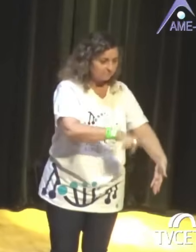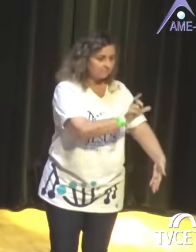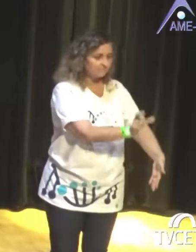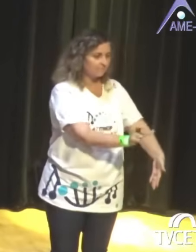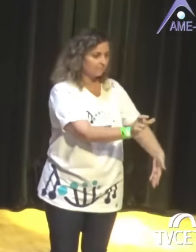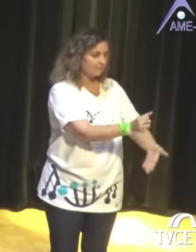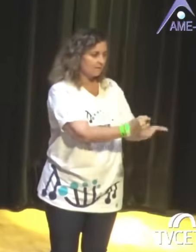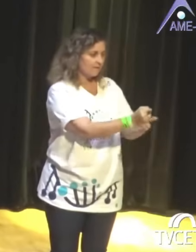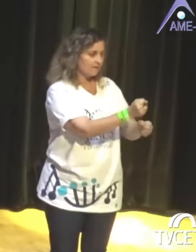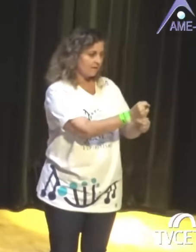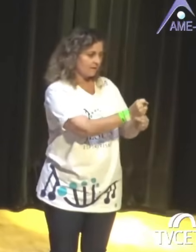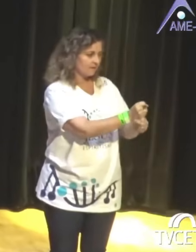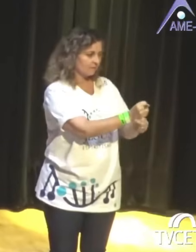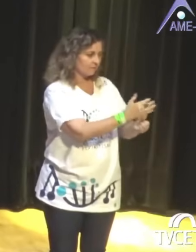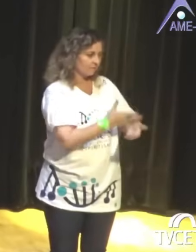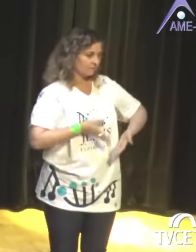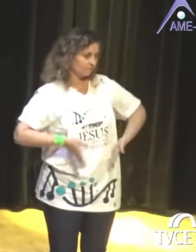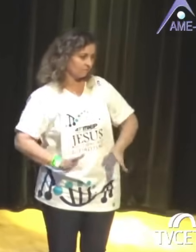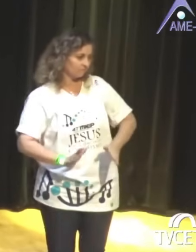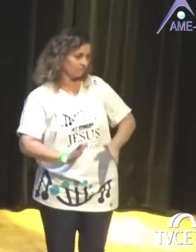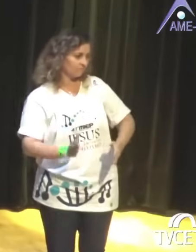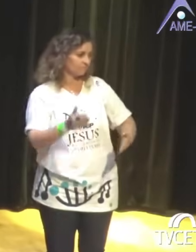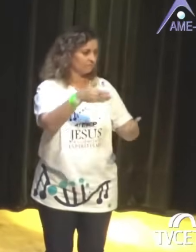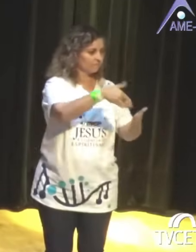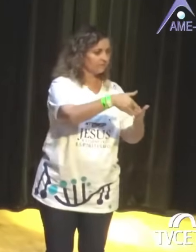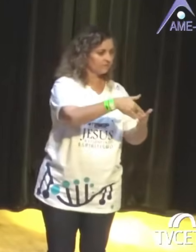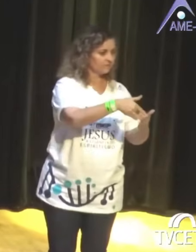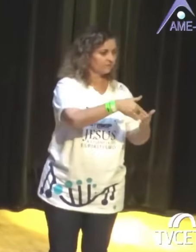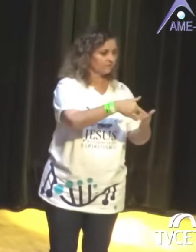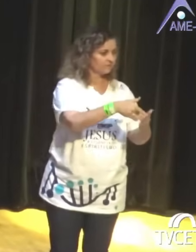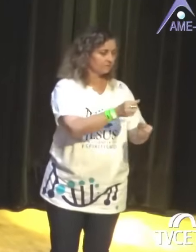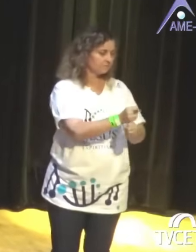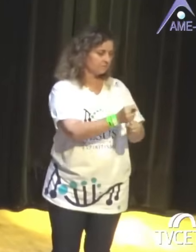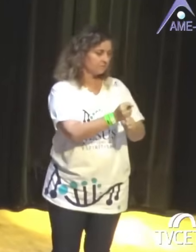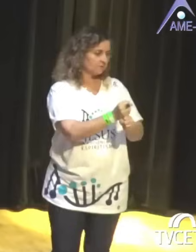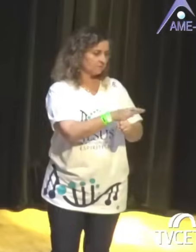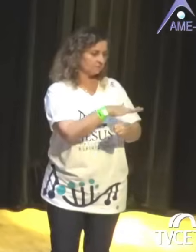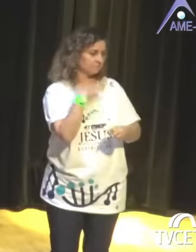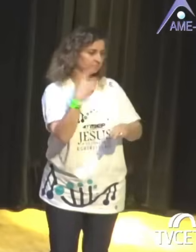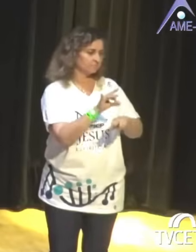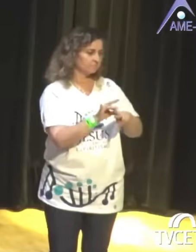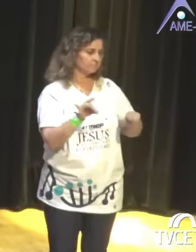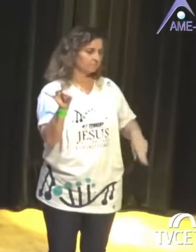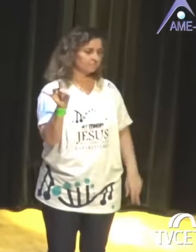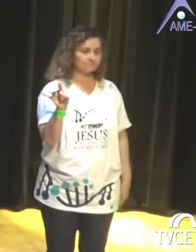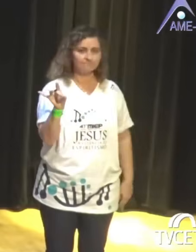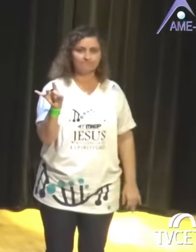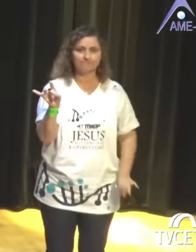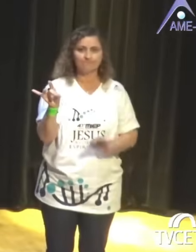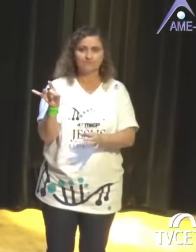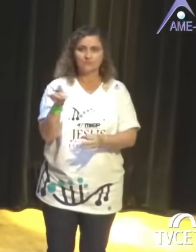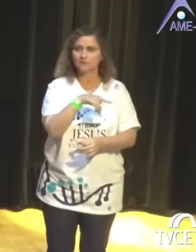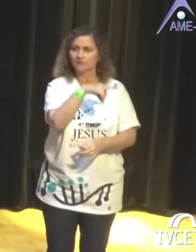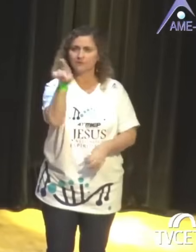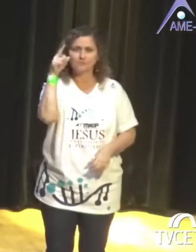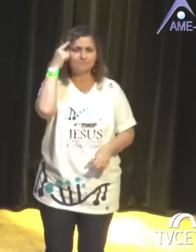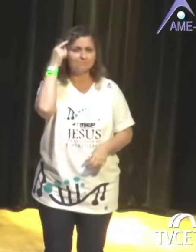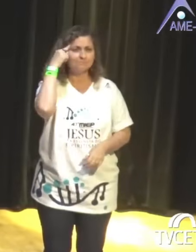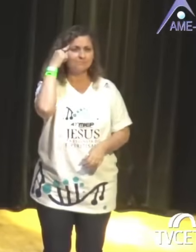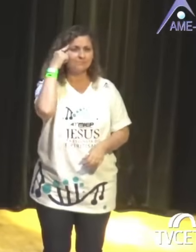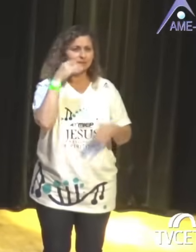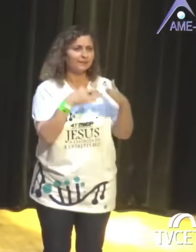da desencarnação Esse é o tempo essa é a nossa noção de tempo